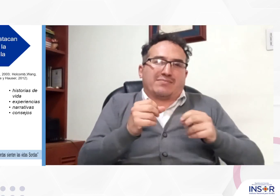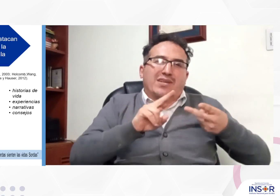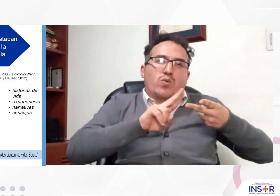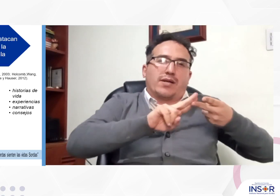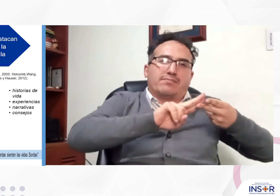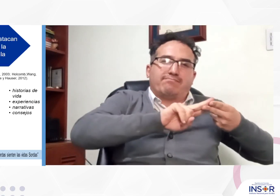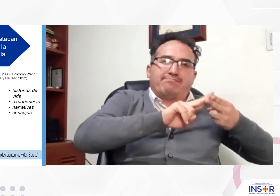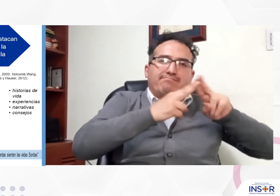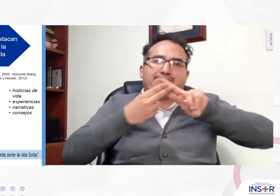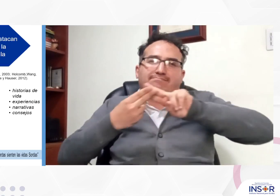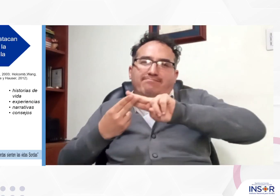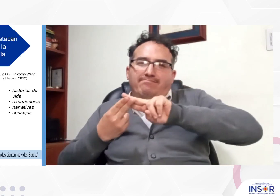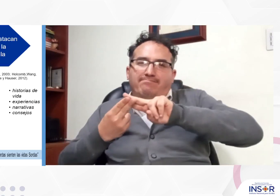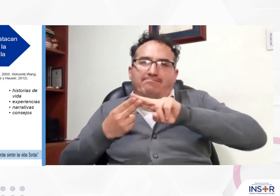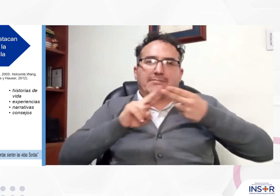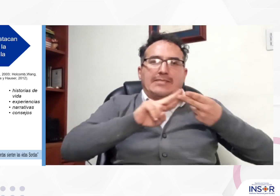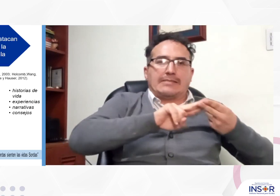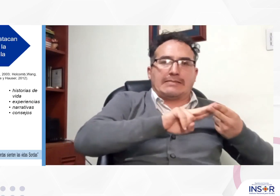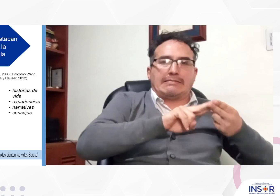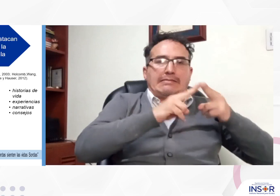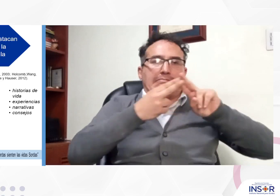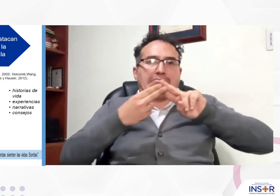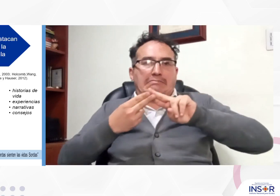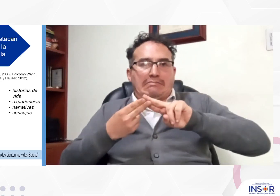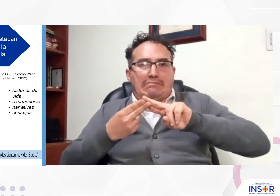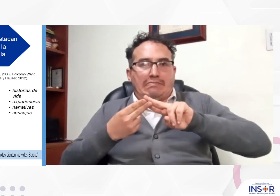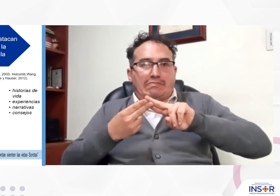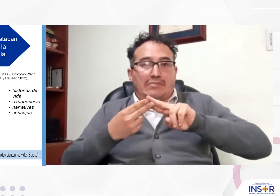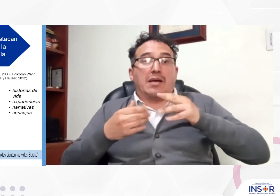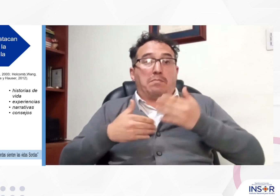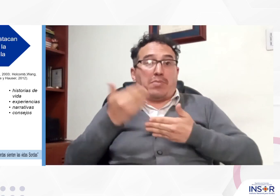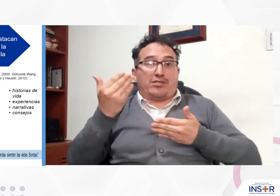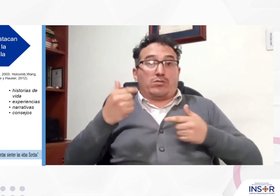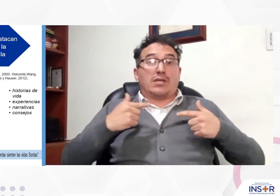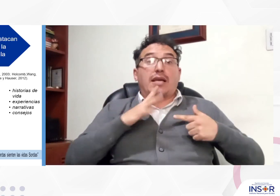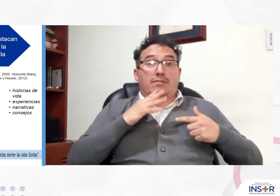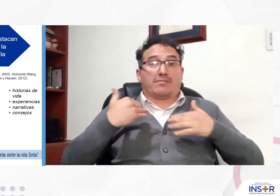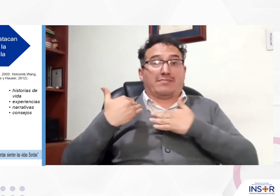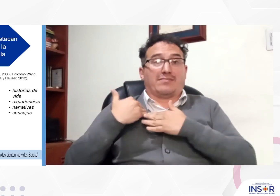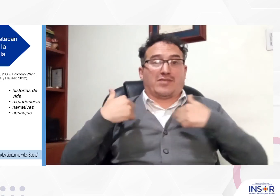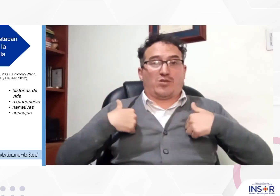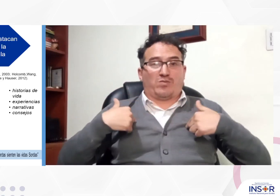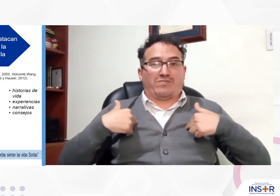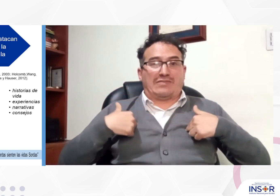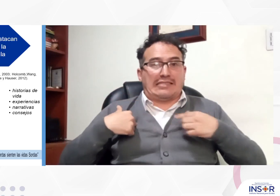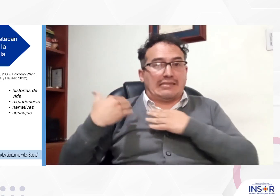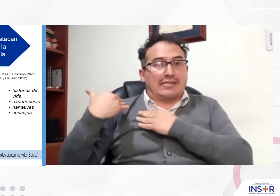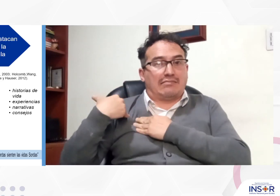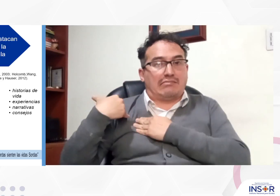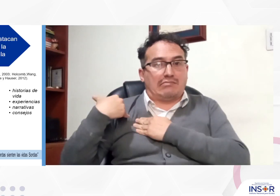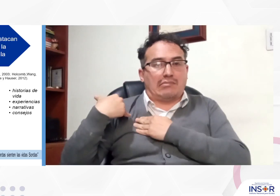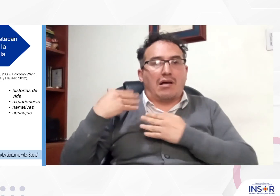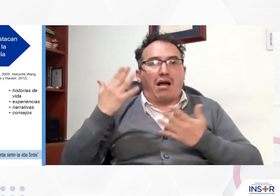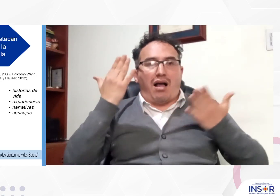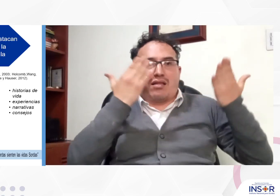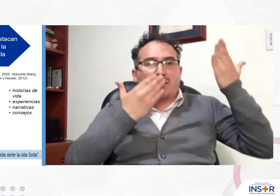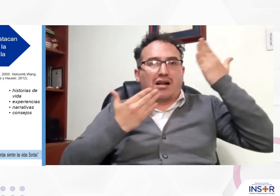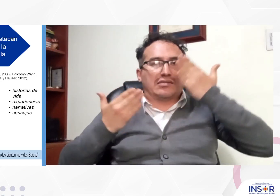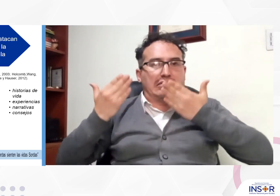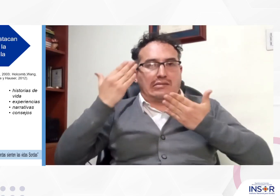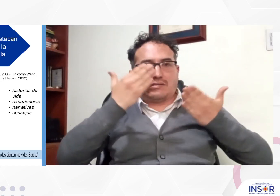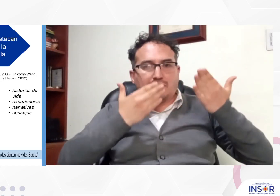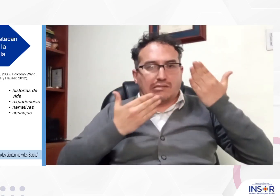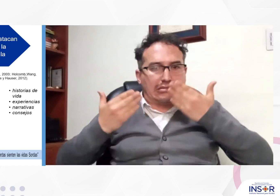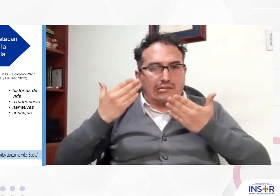estos factores son los hallazgos que se van correlacionando unos con otros. Entonces, yo arranco como